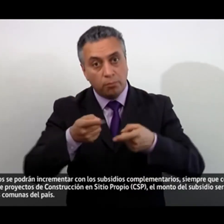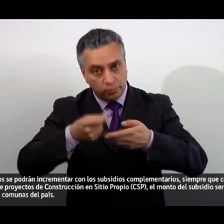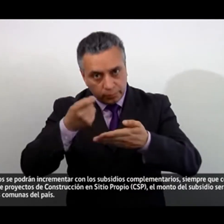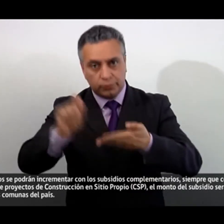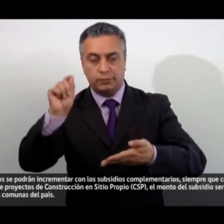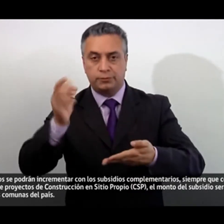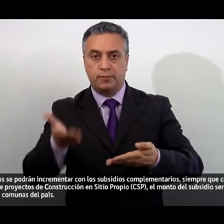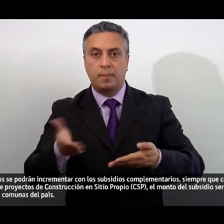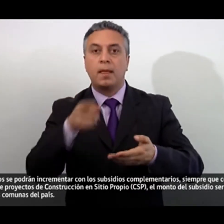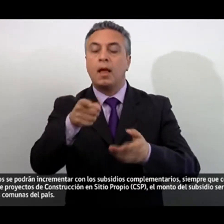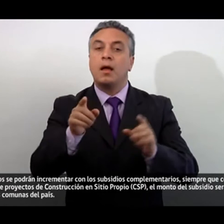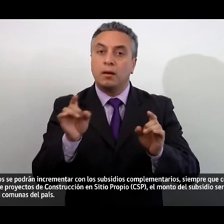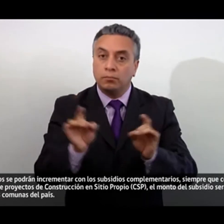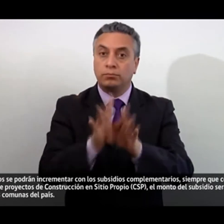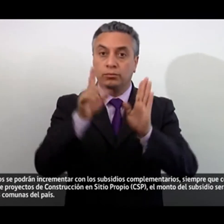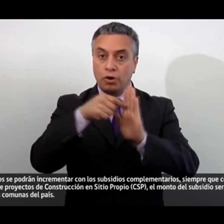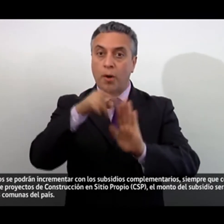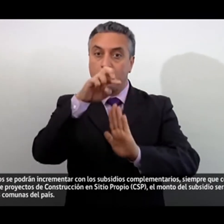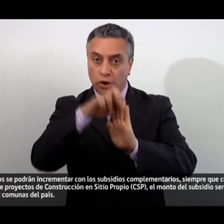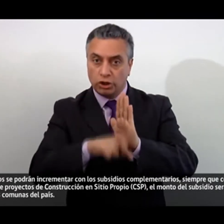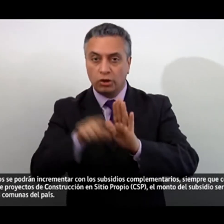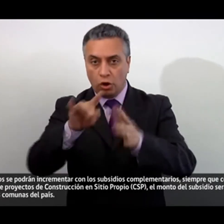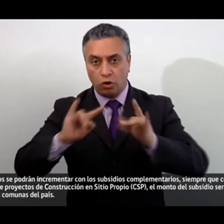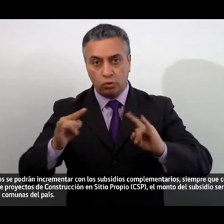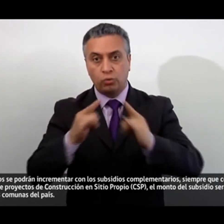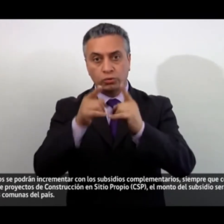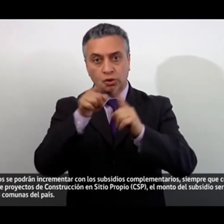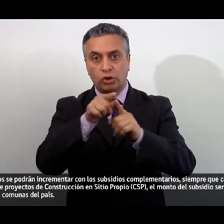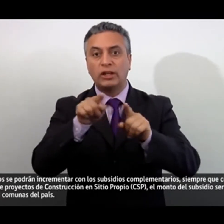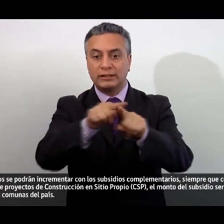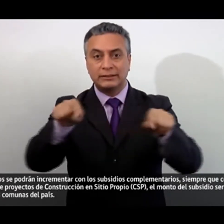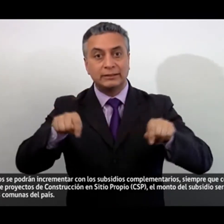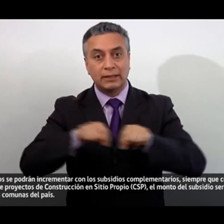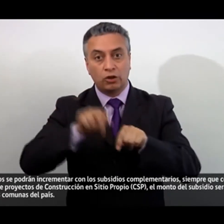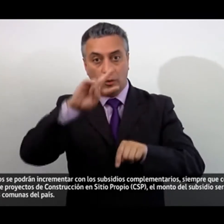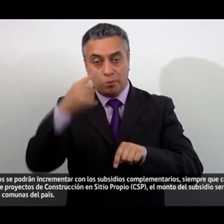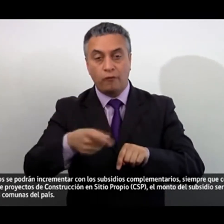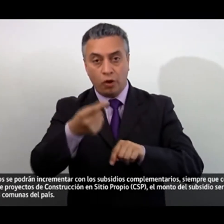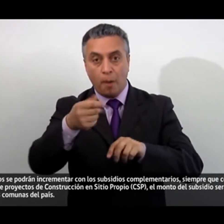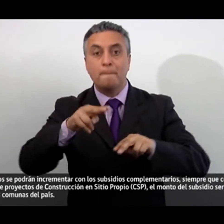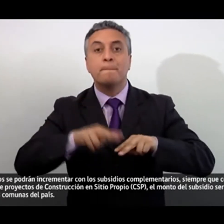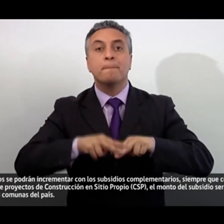En el caso de proyectos de construcción en sitio propio, el monto del subsidio será de